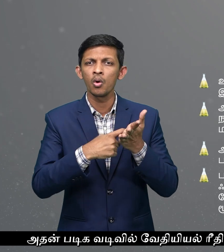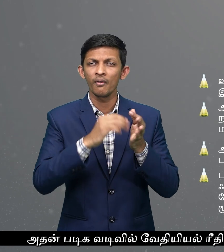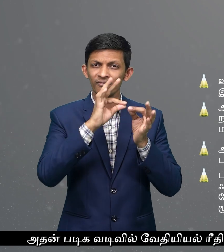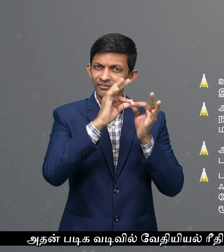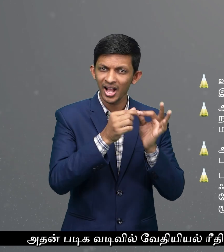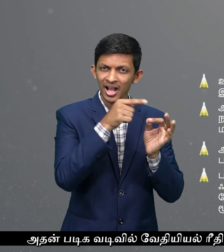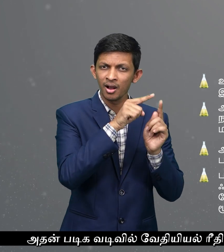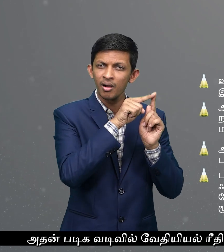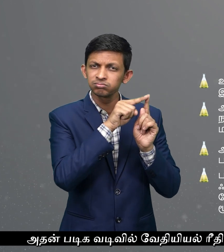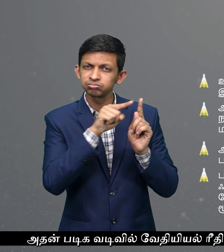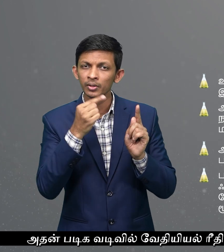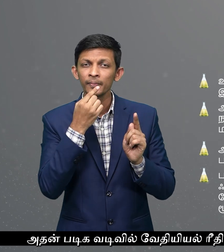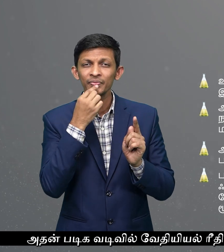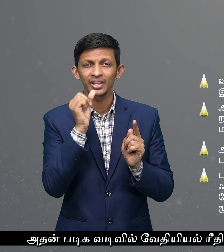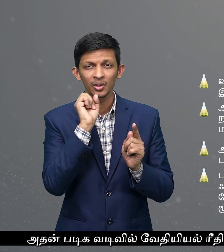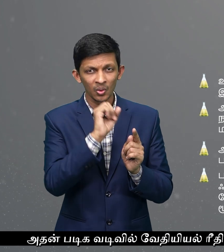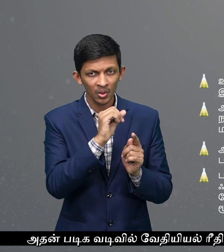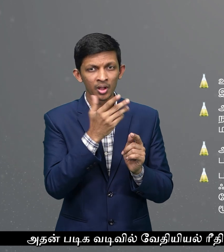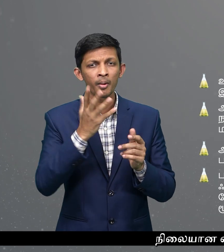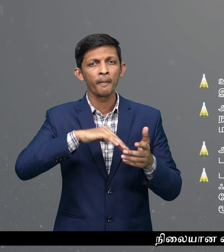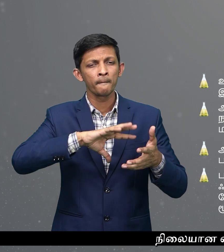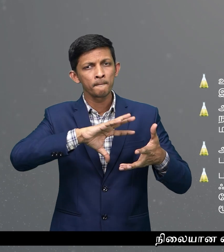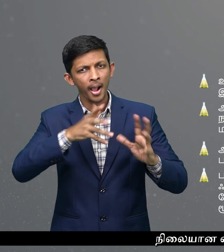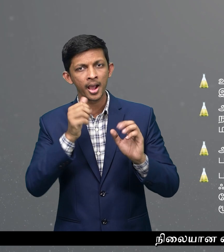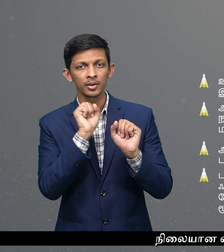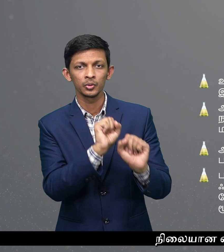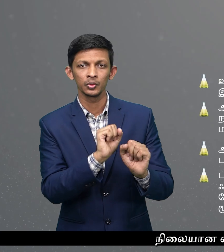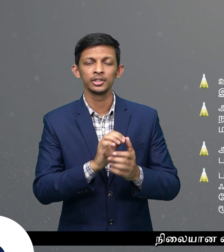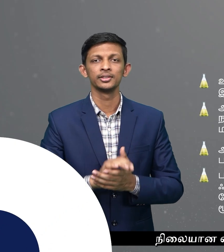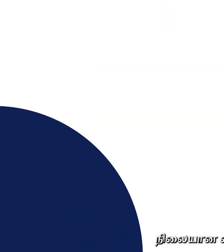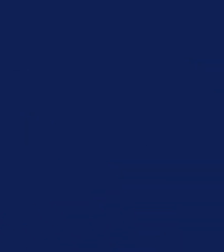ரீதியாக இணைக்கப்பட்ட நீர் மூலக்கூறுகளின் நிலையான எண்ணிக்கையாகும்.